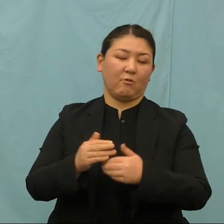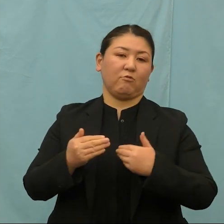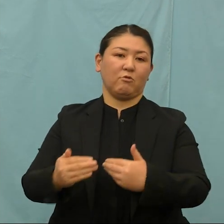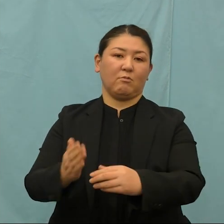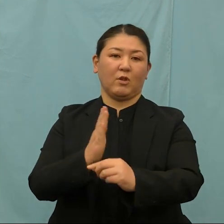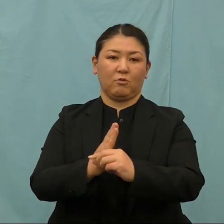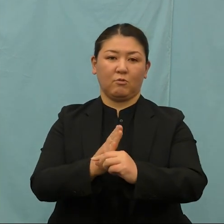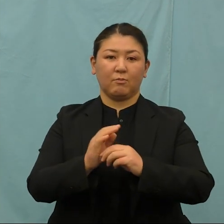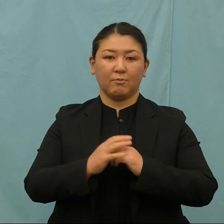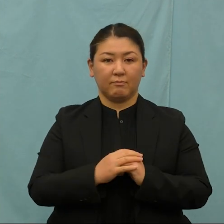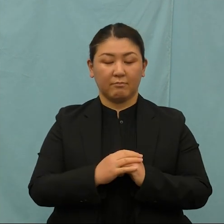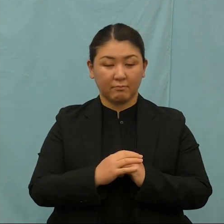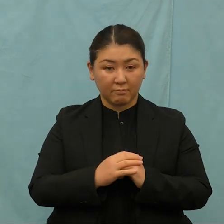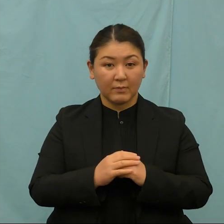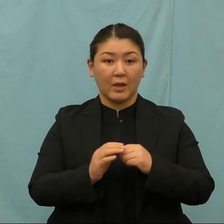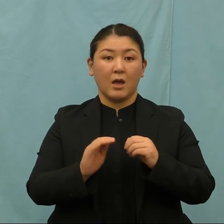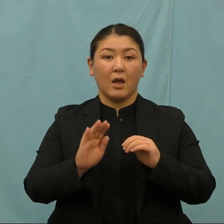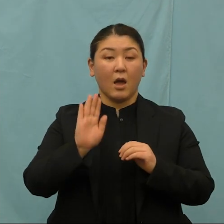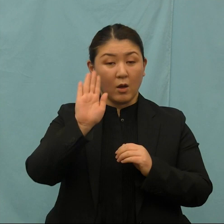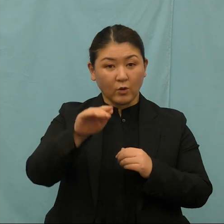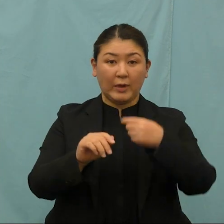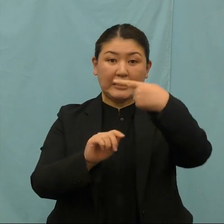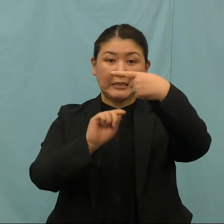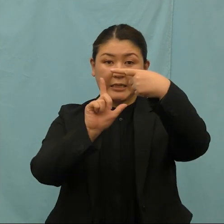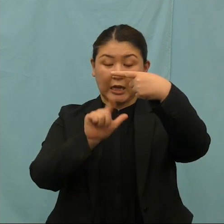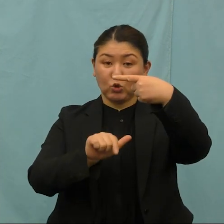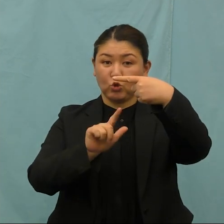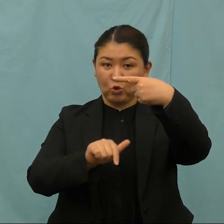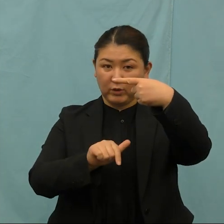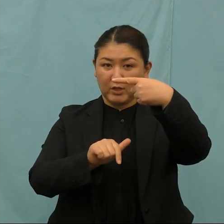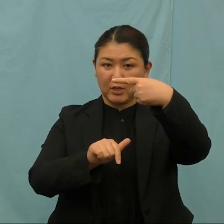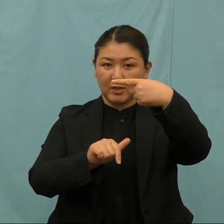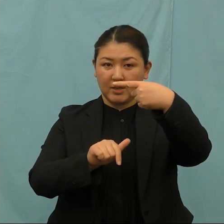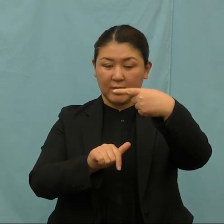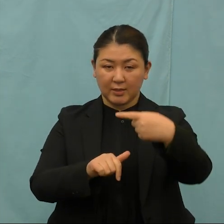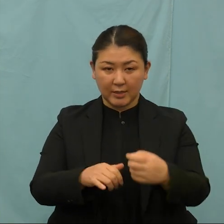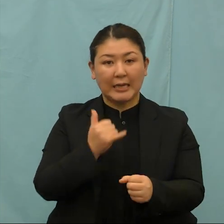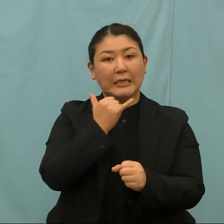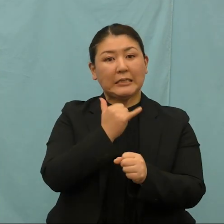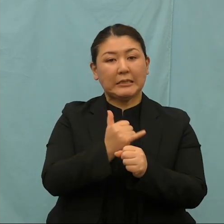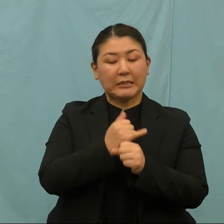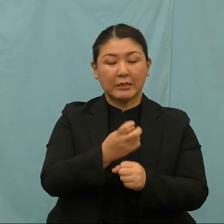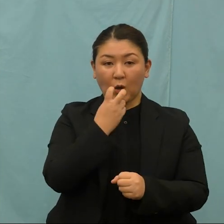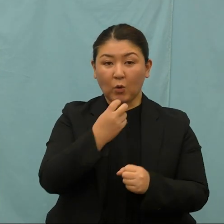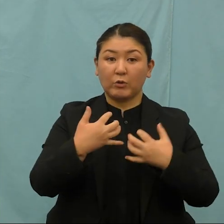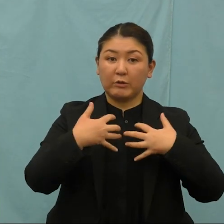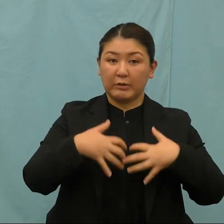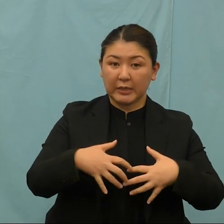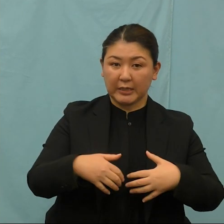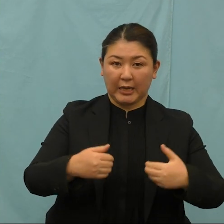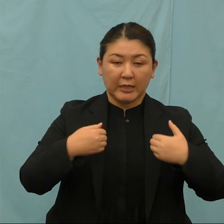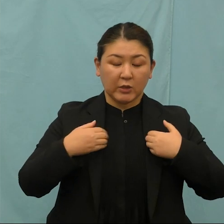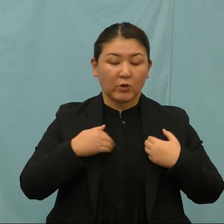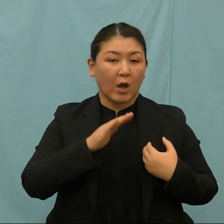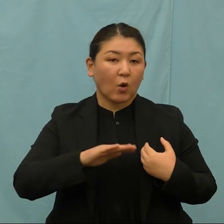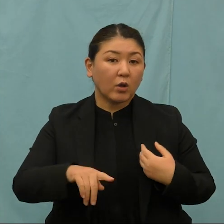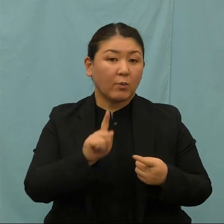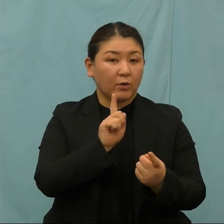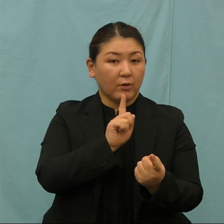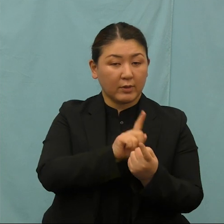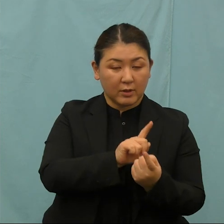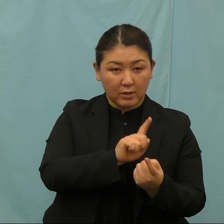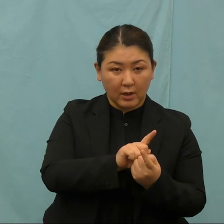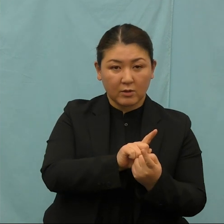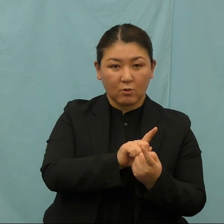ているところです。こうした中、1月15日、人工呼吸器などの医療的ケア